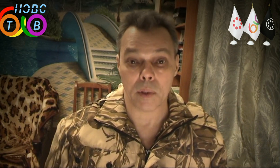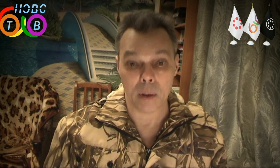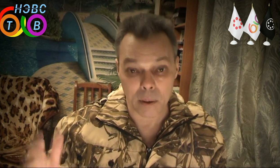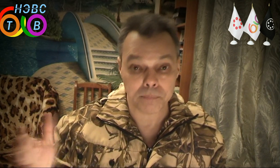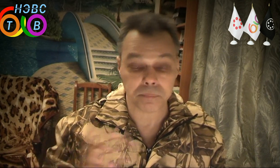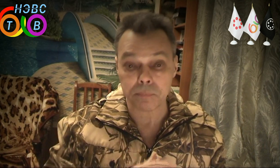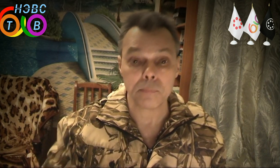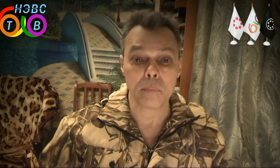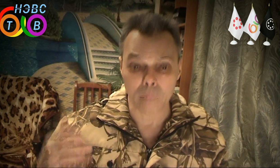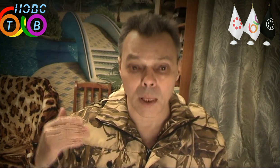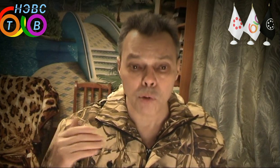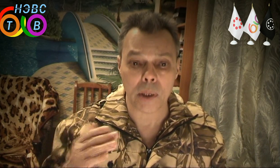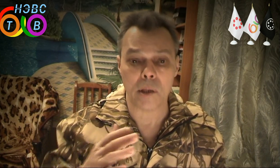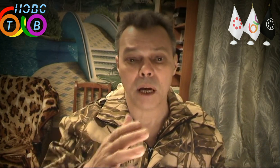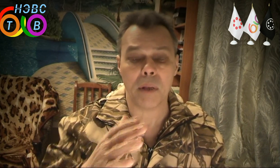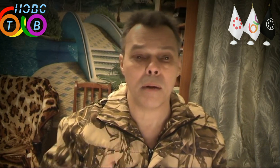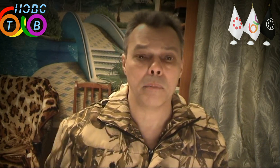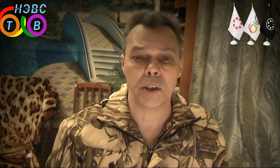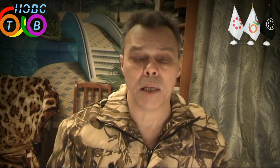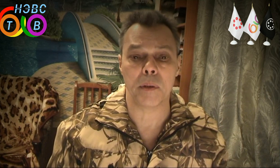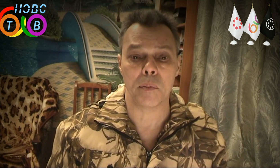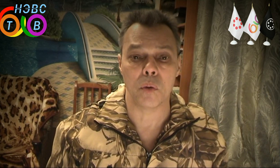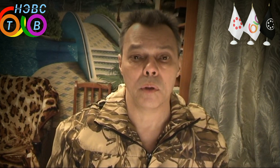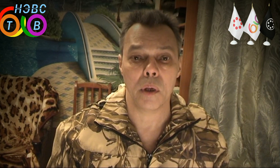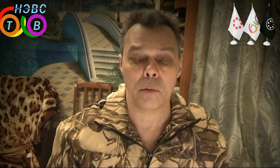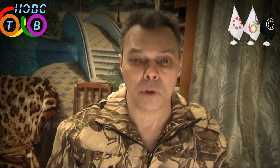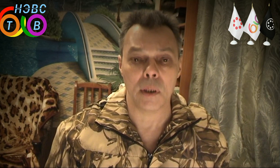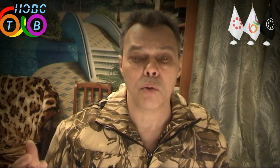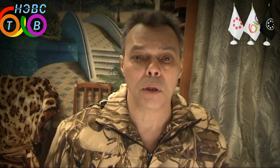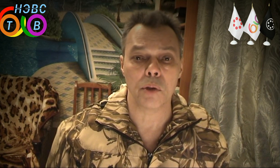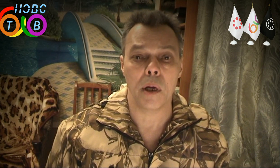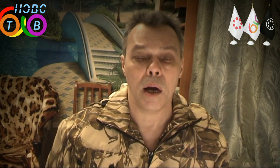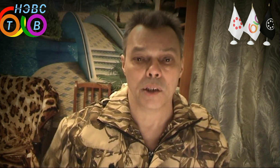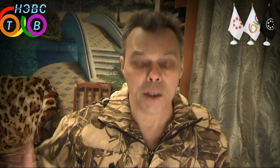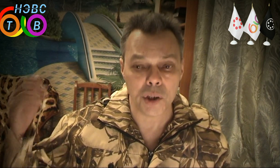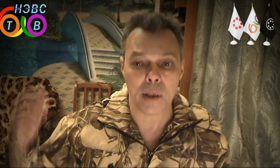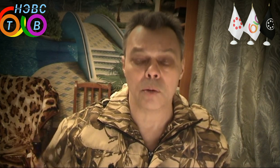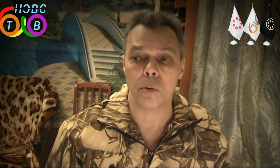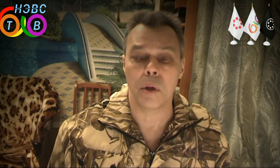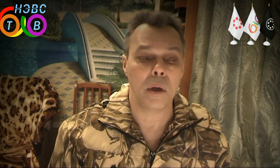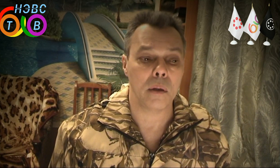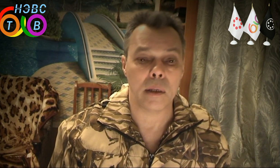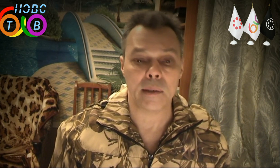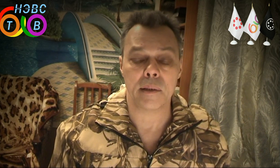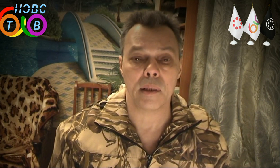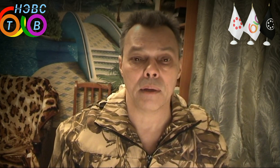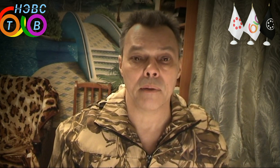длинный, и девушка должна была бежать по нему. Ну, не девушка уже, а женщина, которую изнасиловали